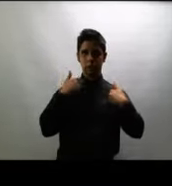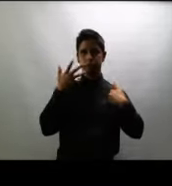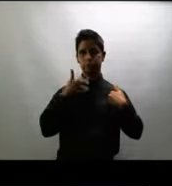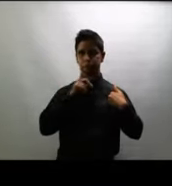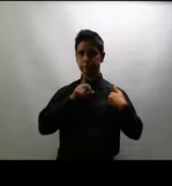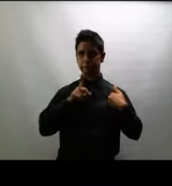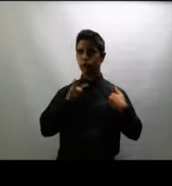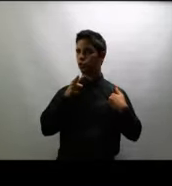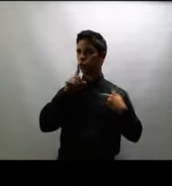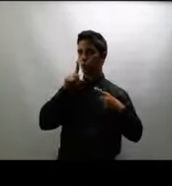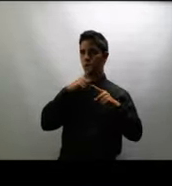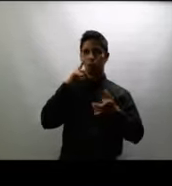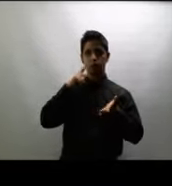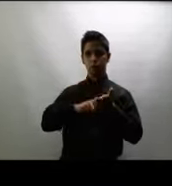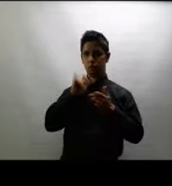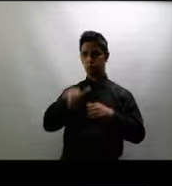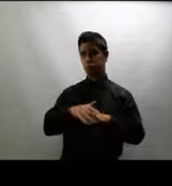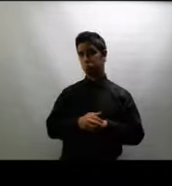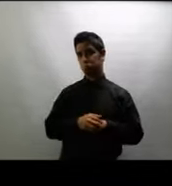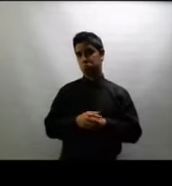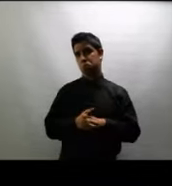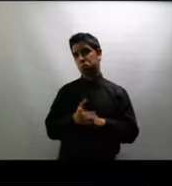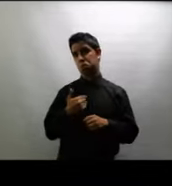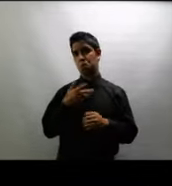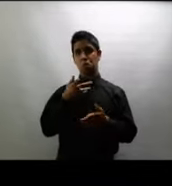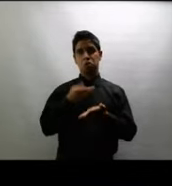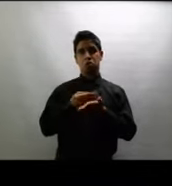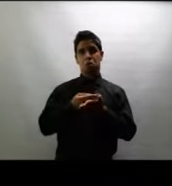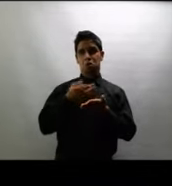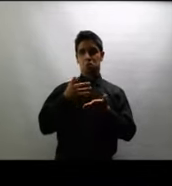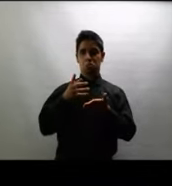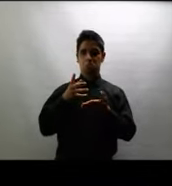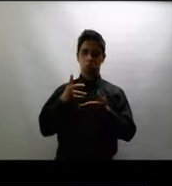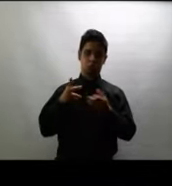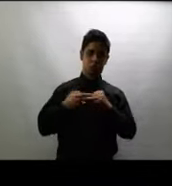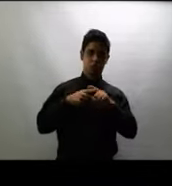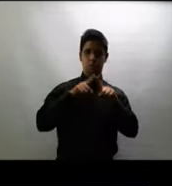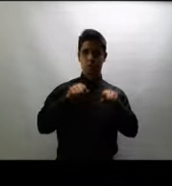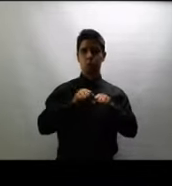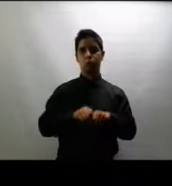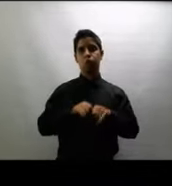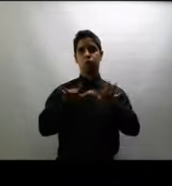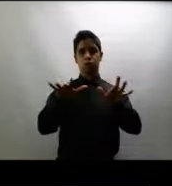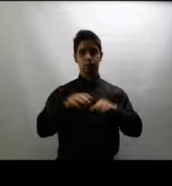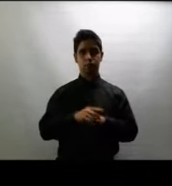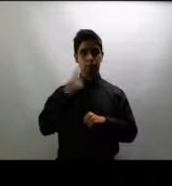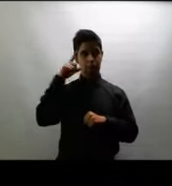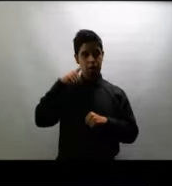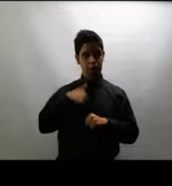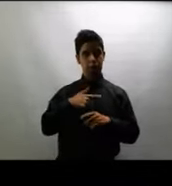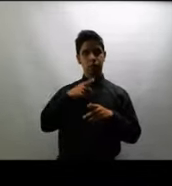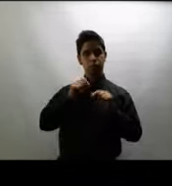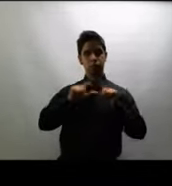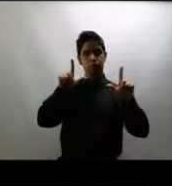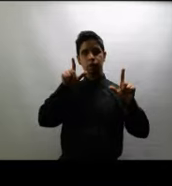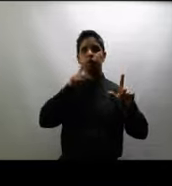me di cuenta que era eso, ya yo tenía, yo dije, contra, pues me voy a sacar los chavitos y lo tiro. Para mi sorpresa, hicimos la presentación en Downtown, que